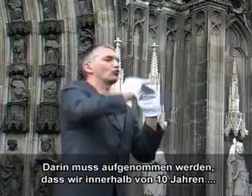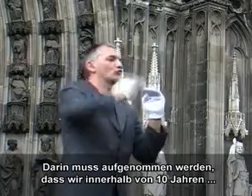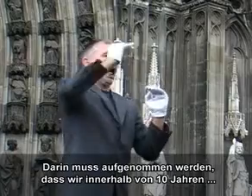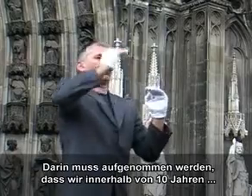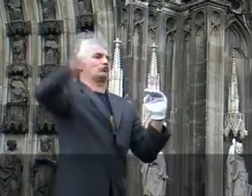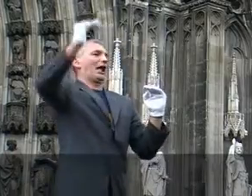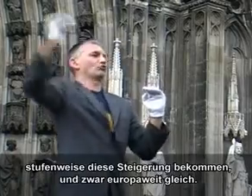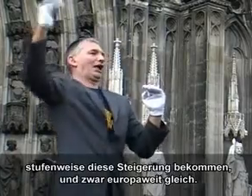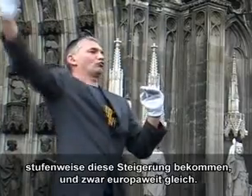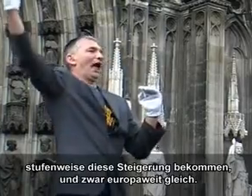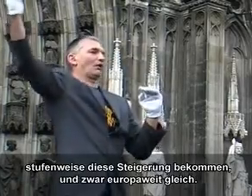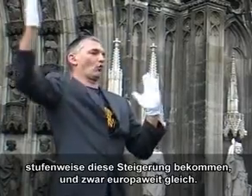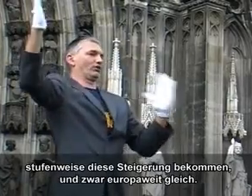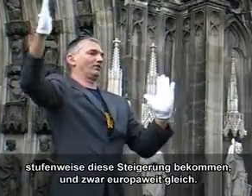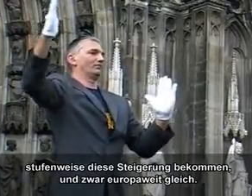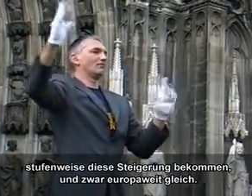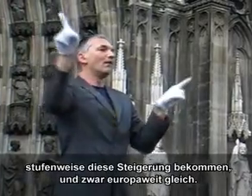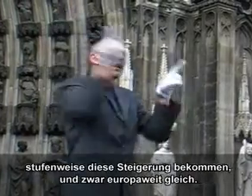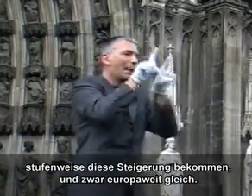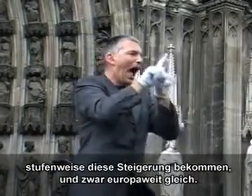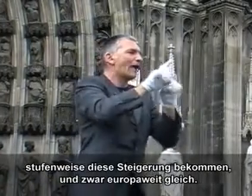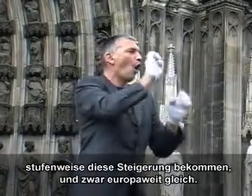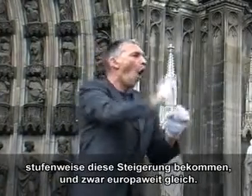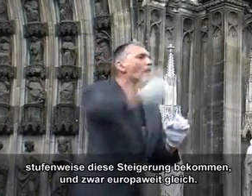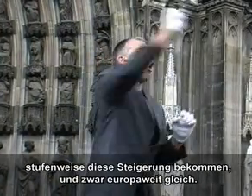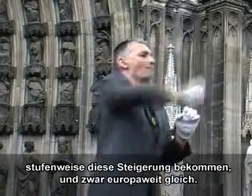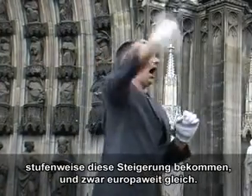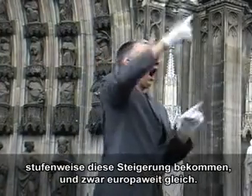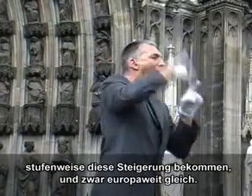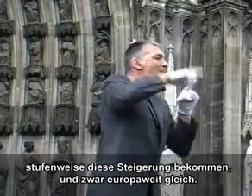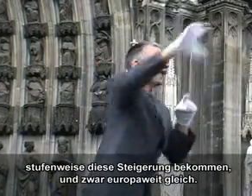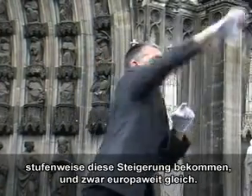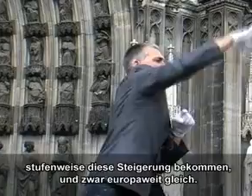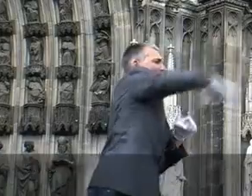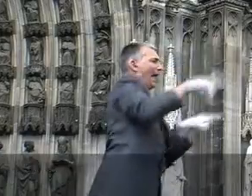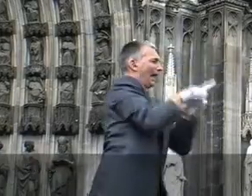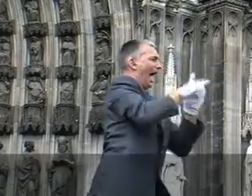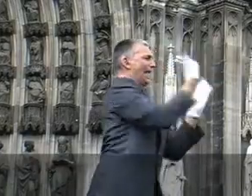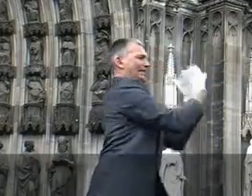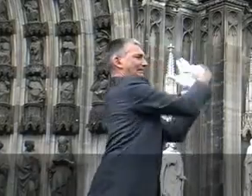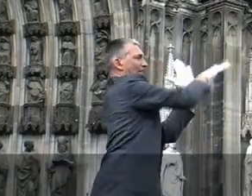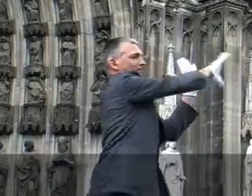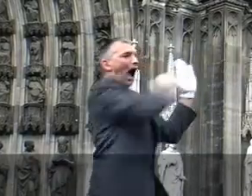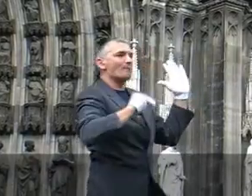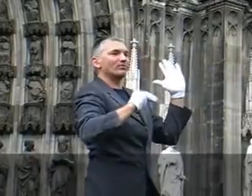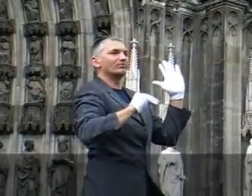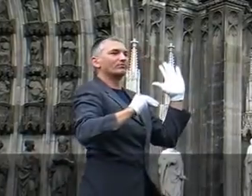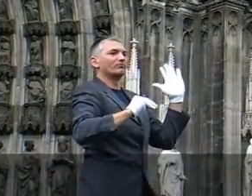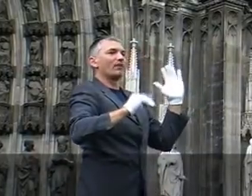haben, Untertitel zu bekommen im Fernsehen. Und hier soll es eine Vereinbarung geben, das stückweise zu steigern, denn in anderen Ländern gibt es